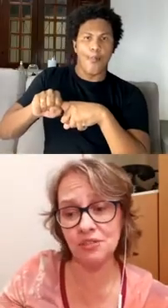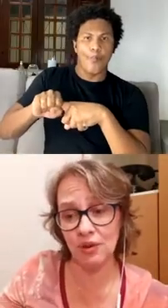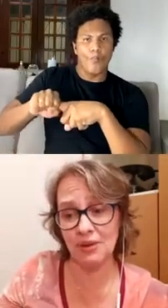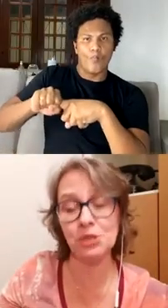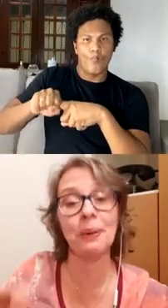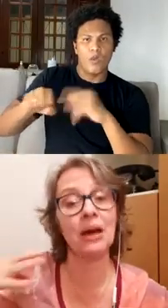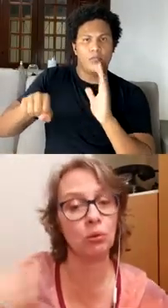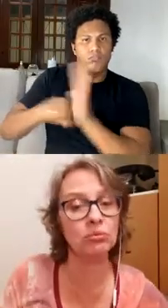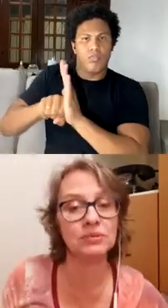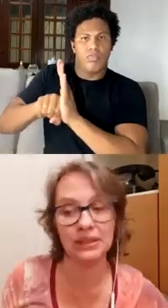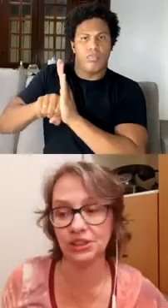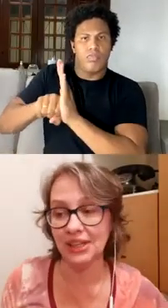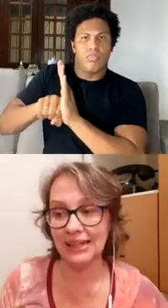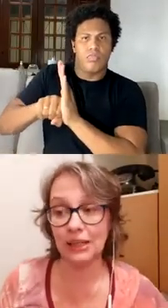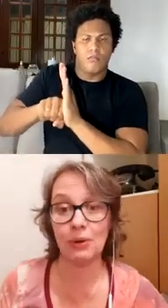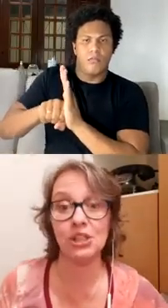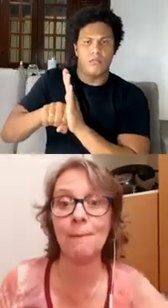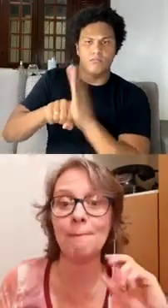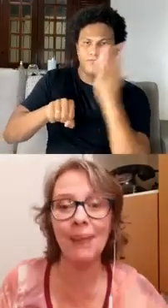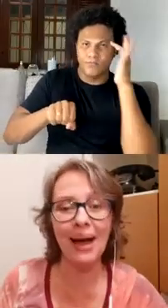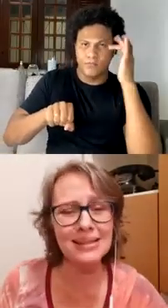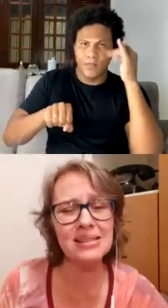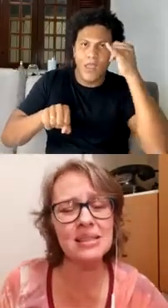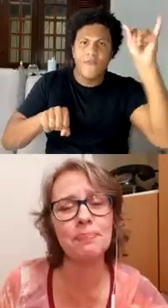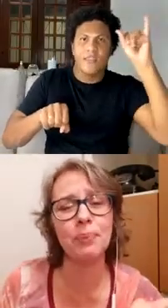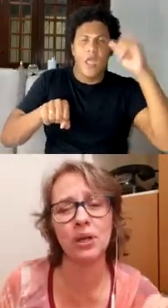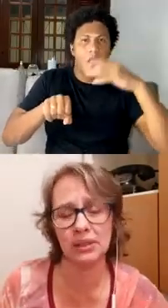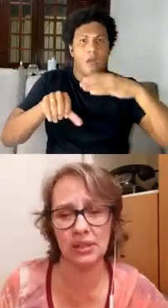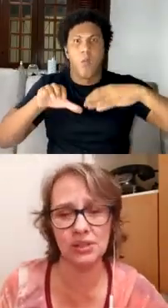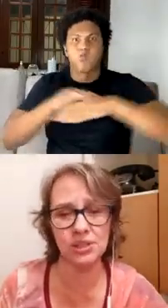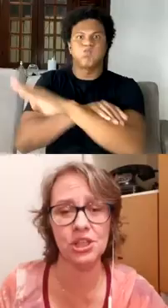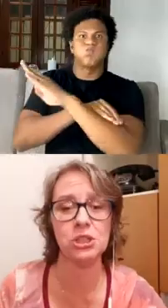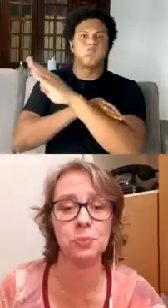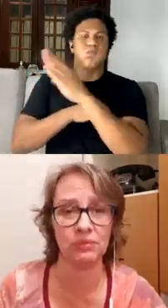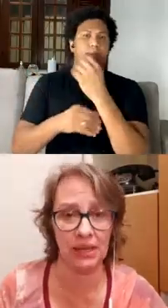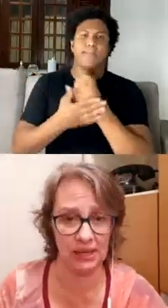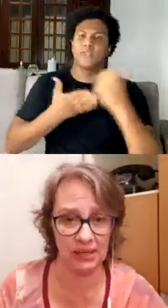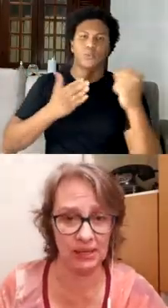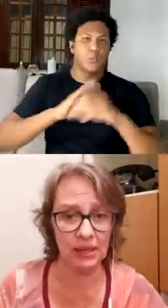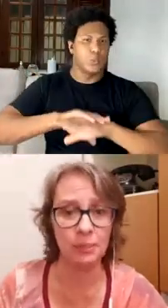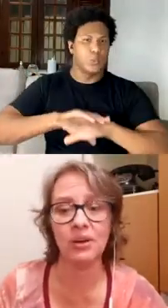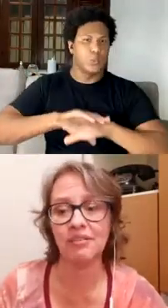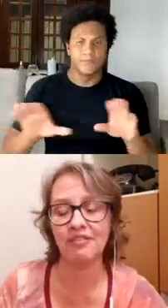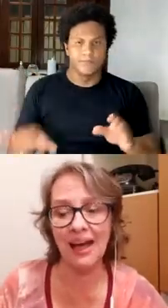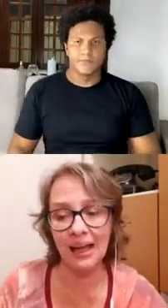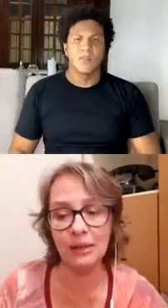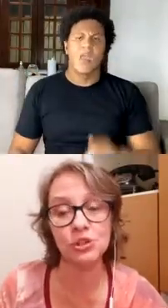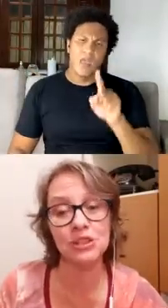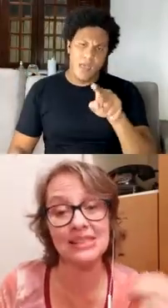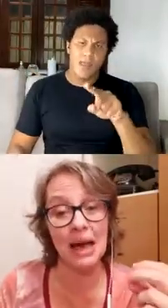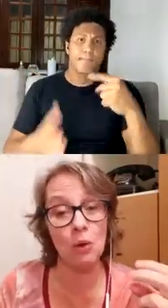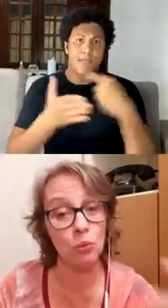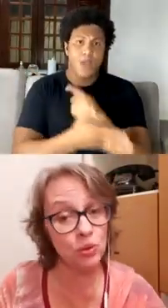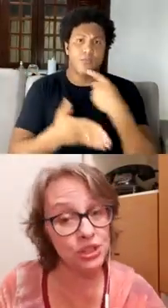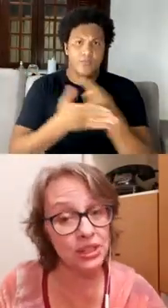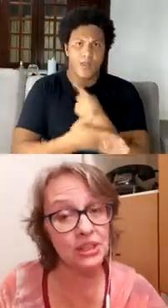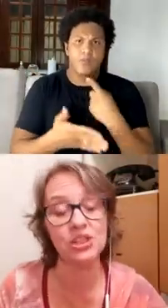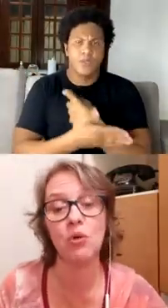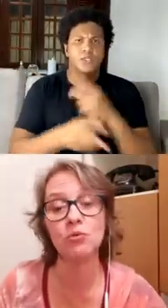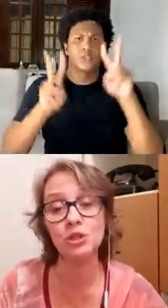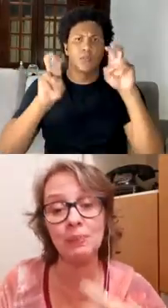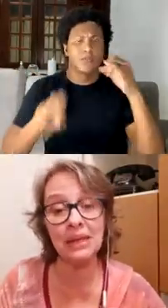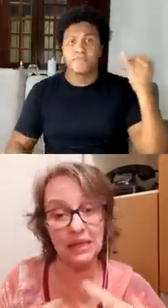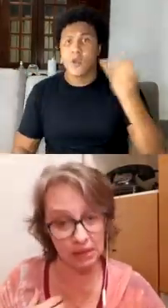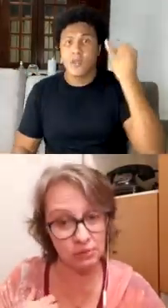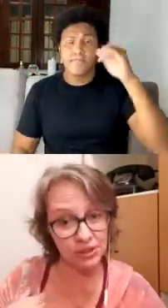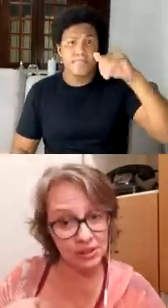Essas foram as perguntas que eu achei mais importantes responderem. Porque falam de saúde e de